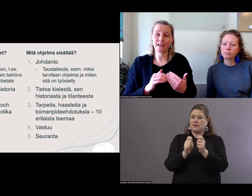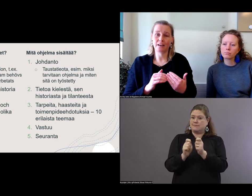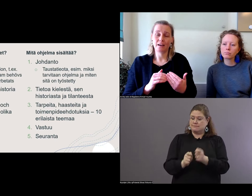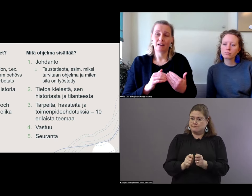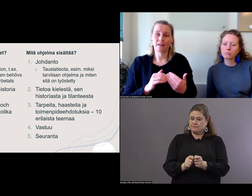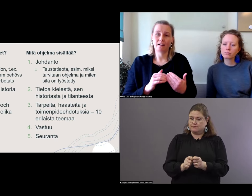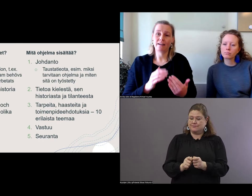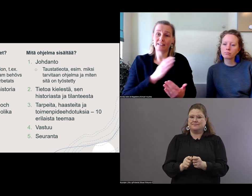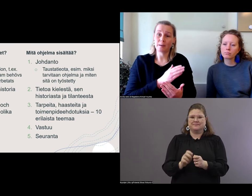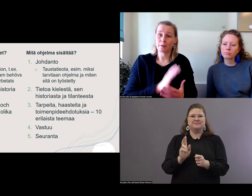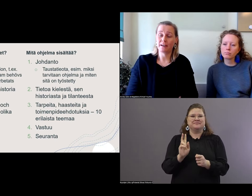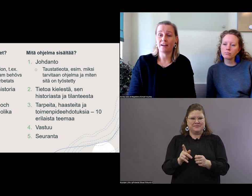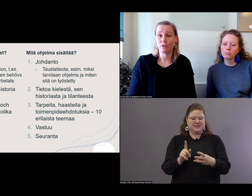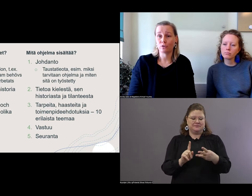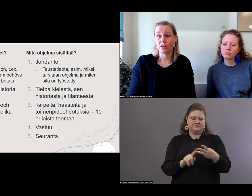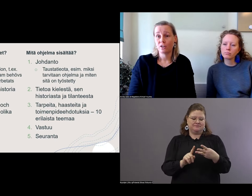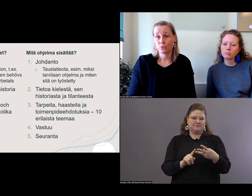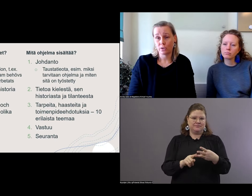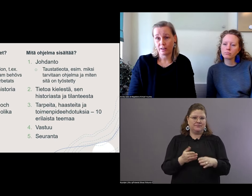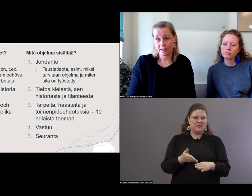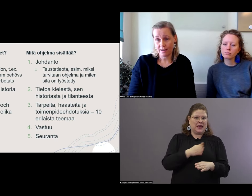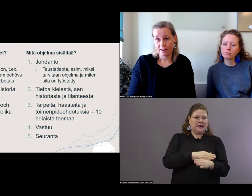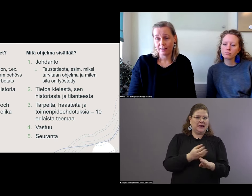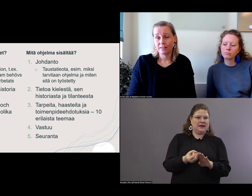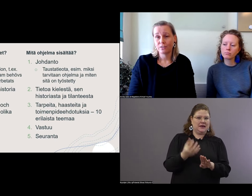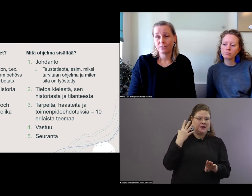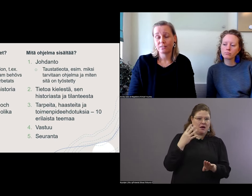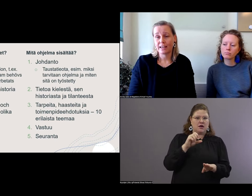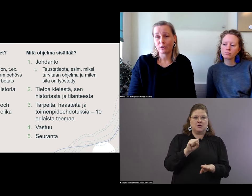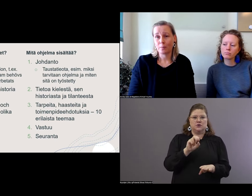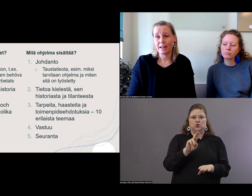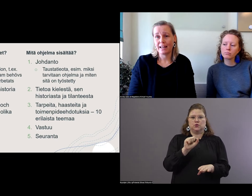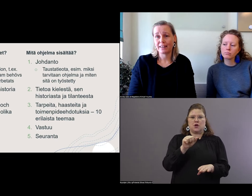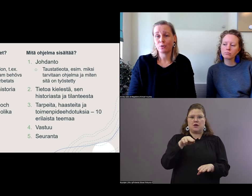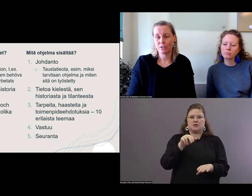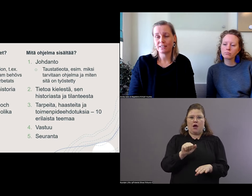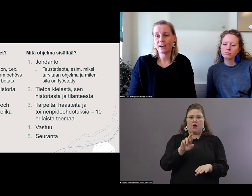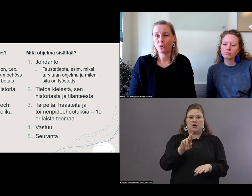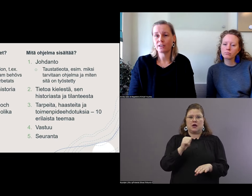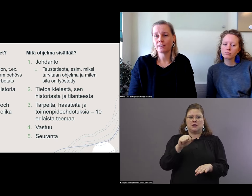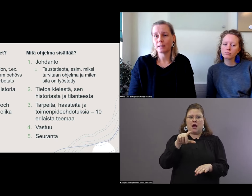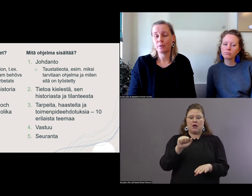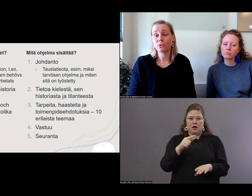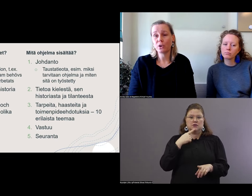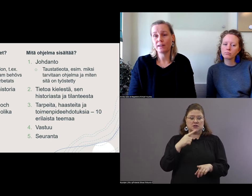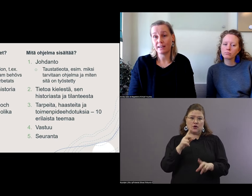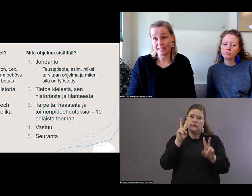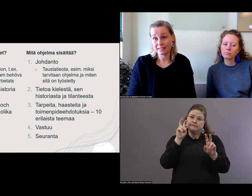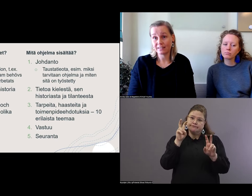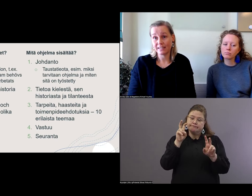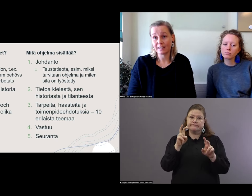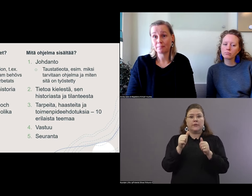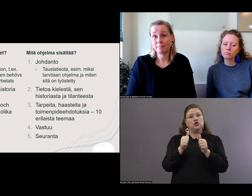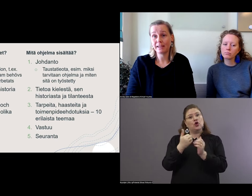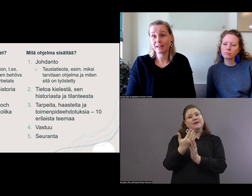tavallaan siihen aikaisempaan diaan, jossa Susanna Rajala kertoi meille, että kyseessähän on oikeastaan tämmöinen